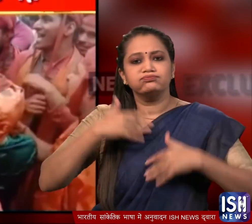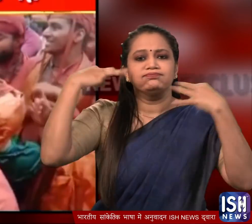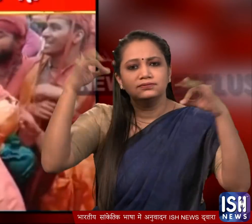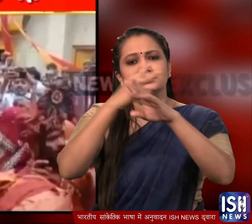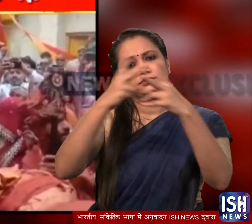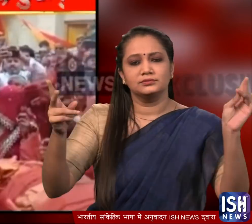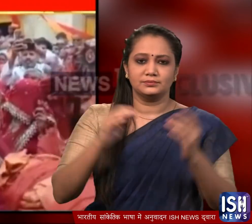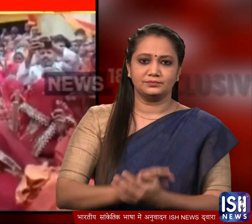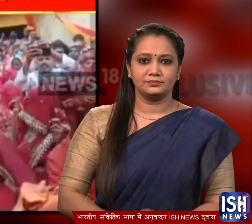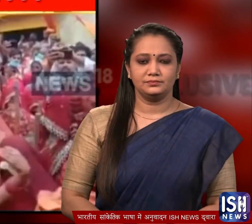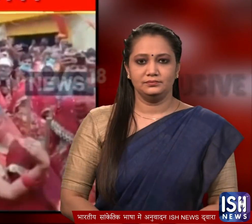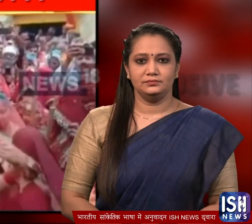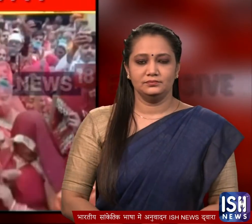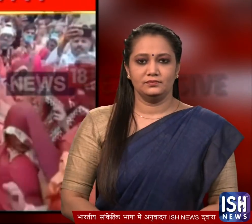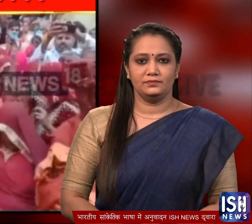अपना मनोरंजन किया।